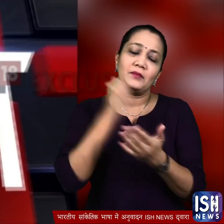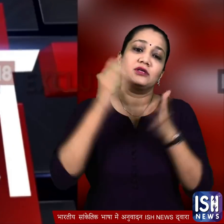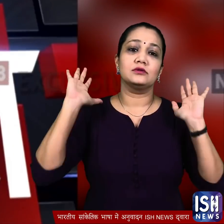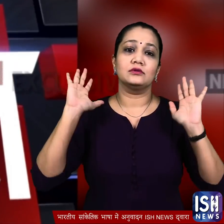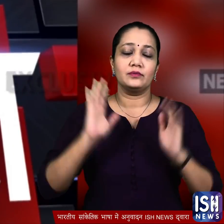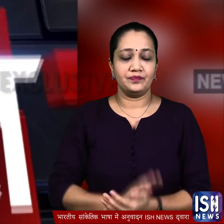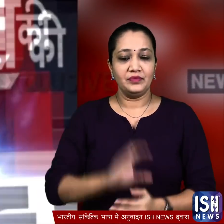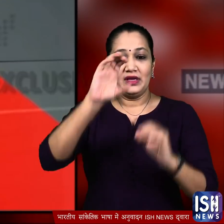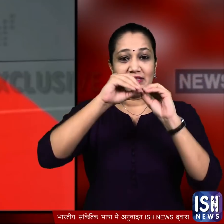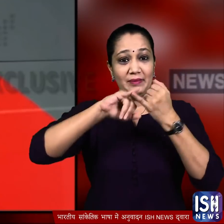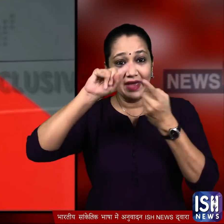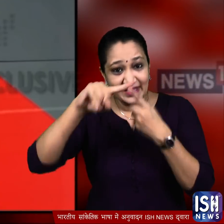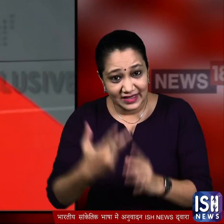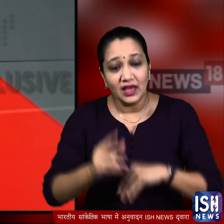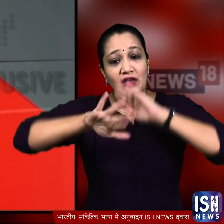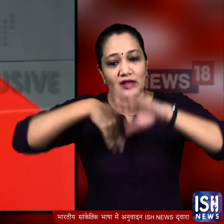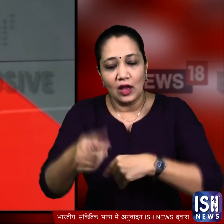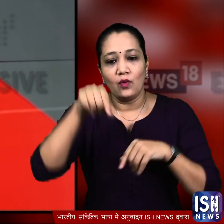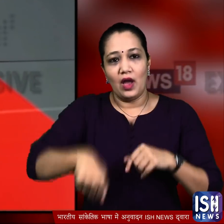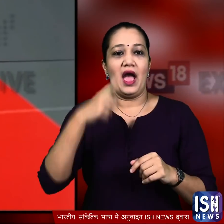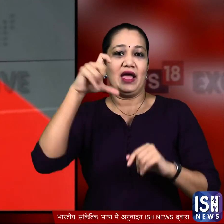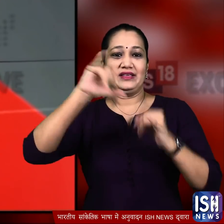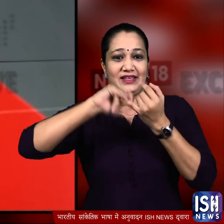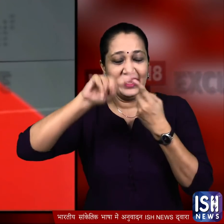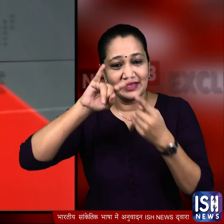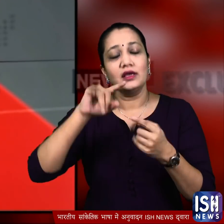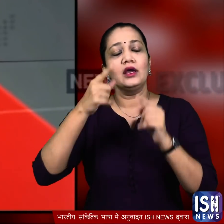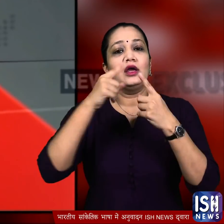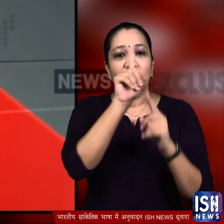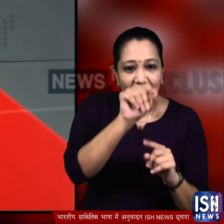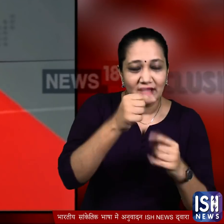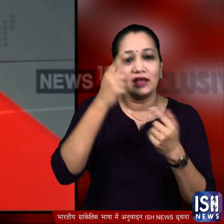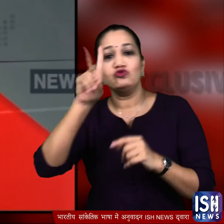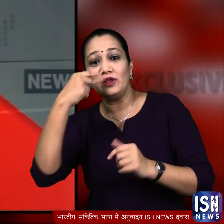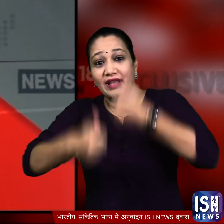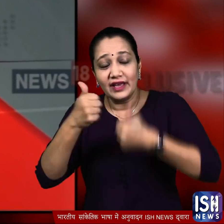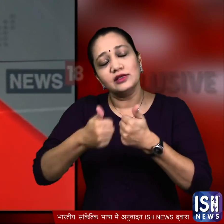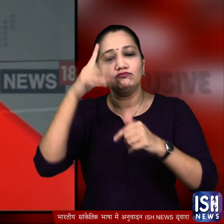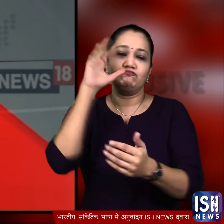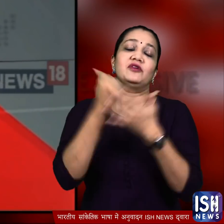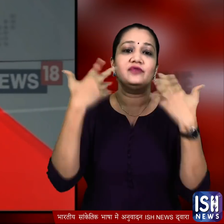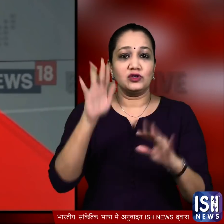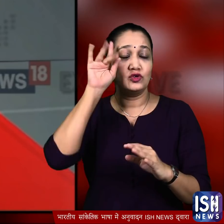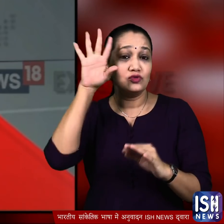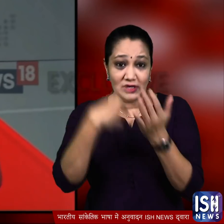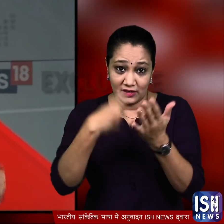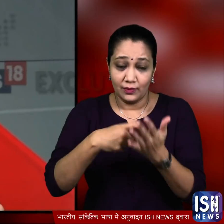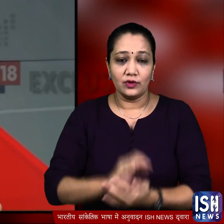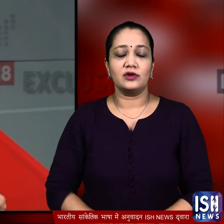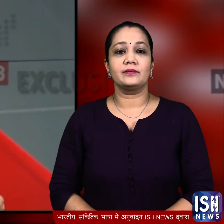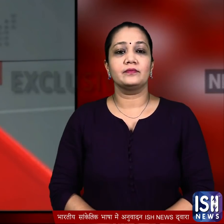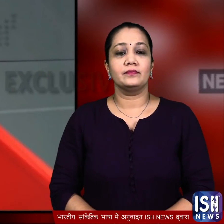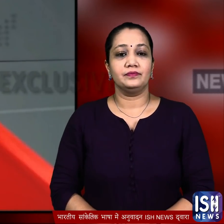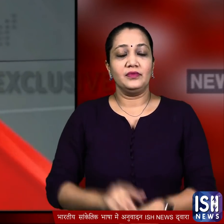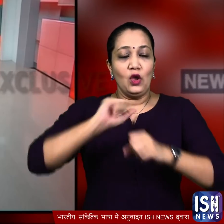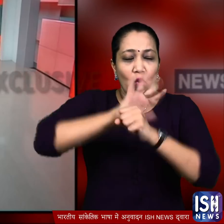झेलना ही पड़ेगा। सीबीएसई के बाद आईसीएसई ने भी 10वीं और 12वीं की बोर्ड परीक्षा पर फैसला ले लिया। न्यूज 18 की प्रियंका कांडपाल